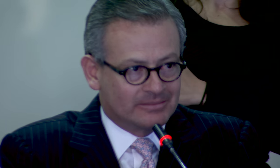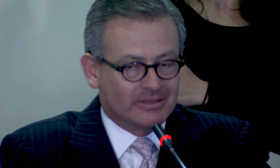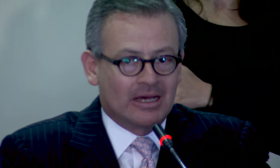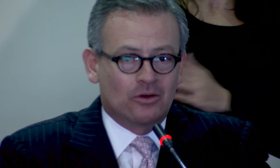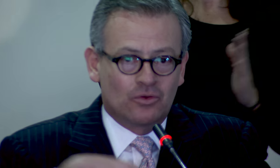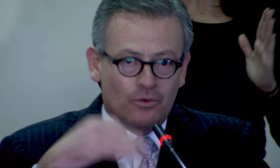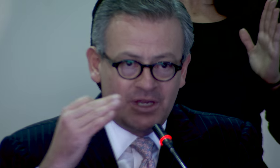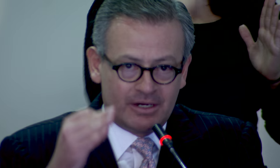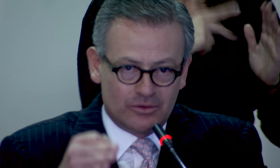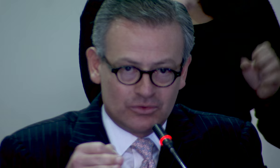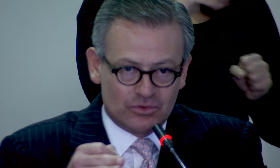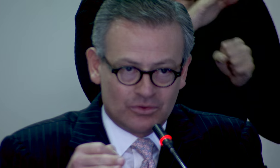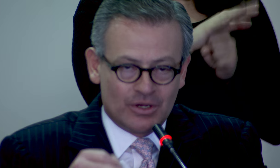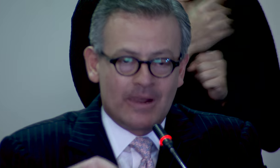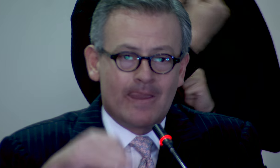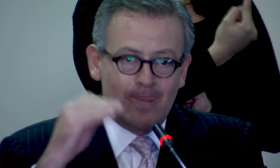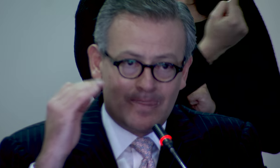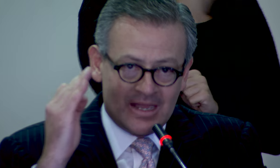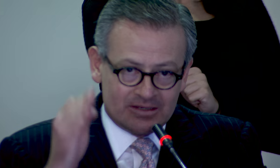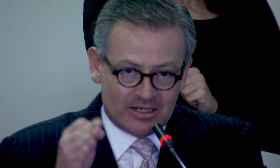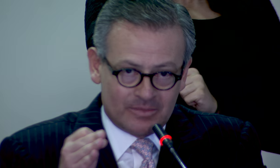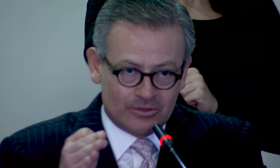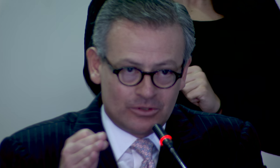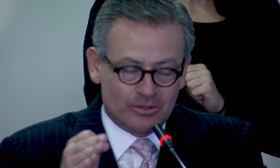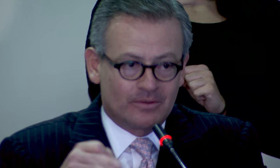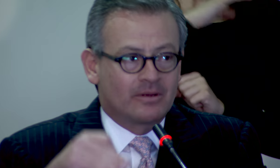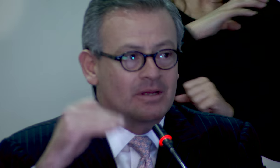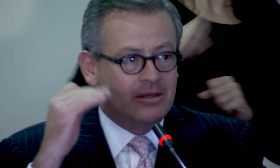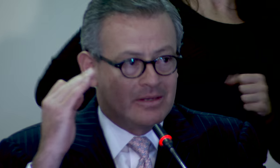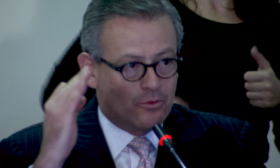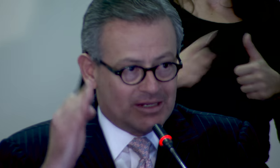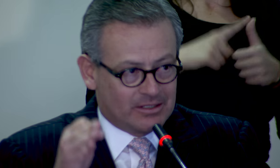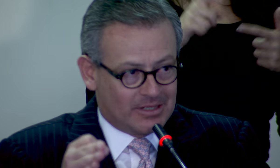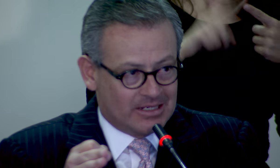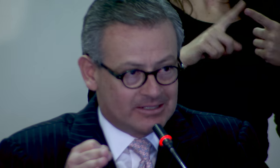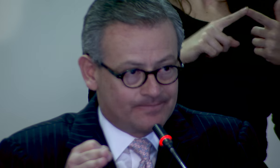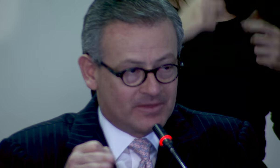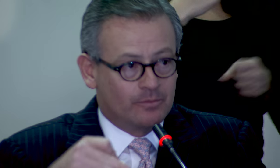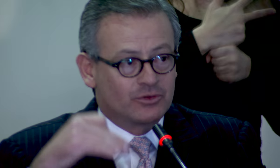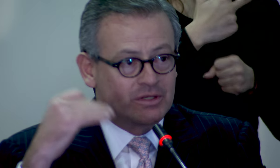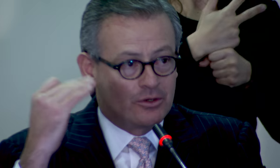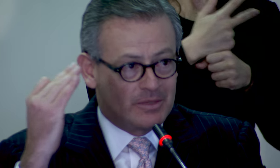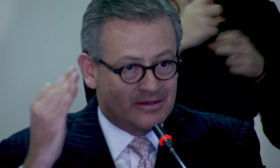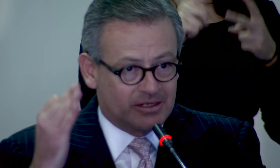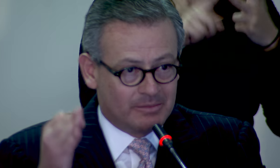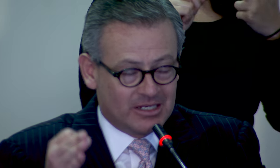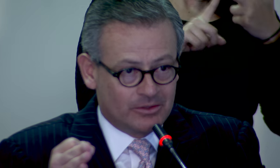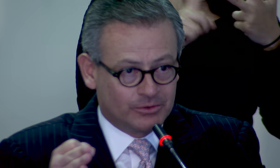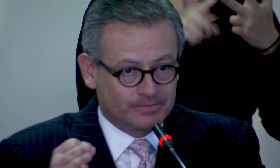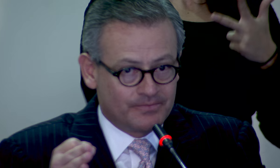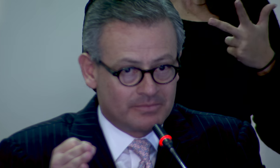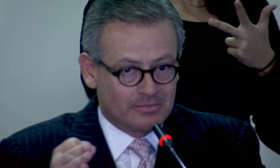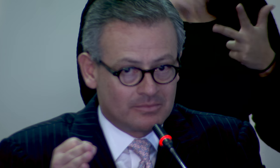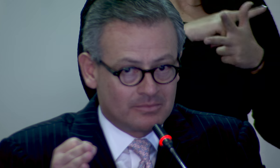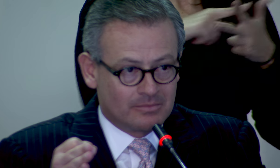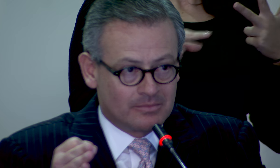garantía a los gobiernos de El Salvador y de Guatemala y posteriormente de